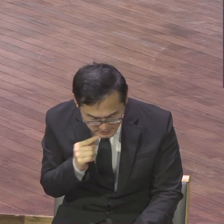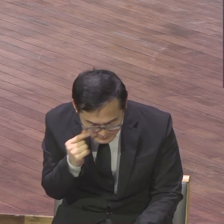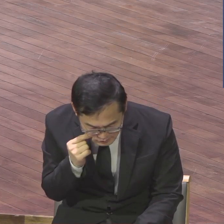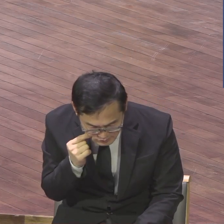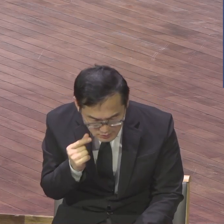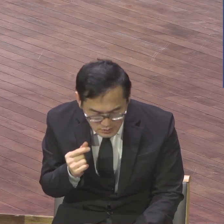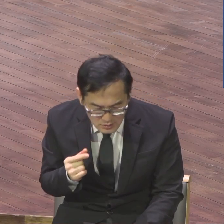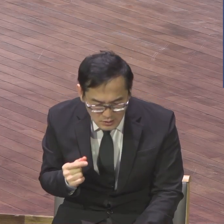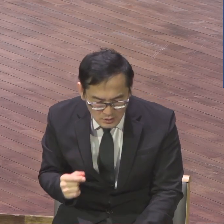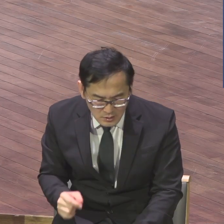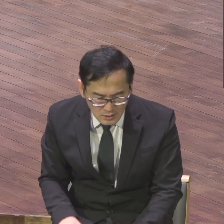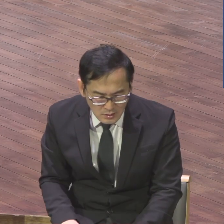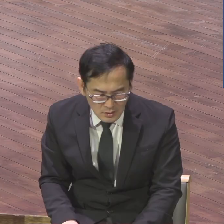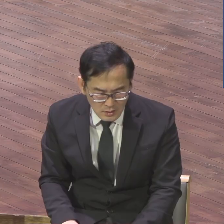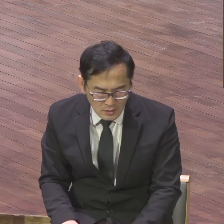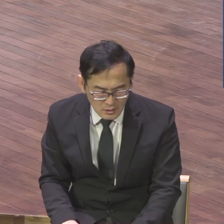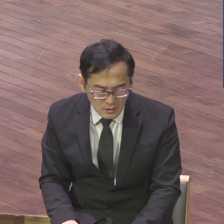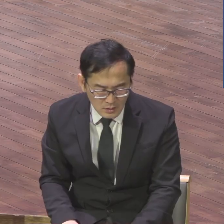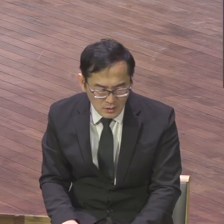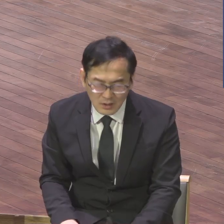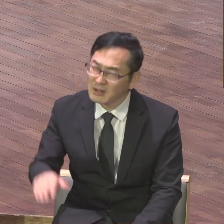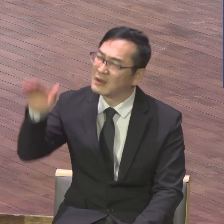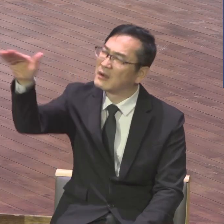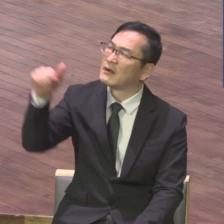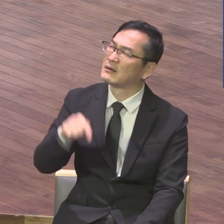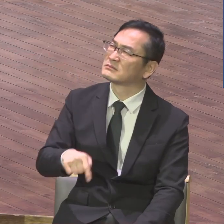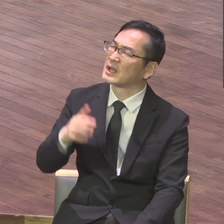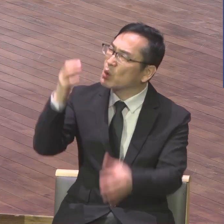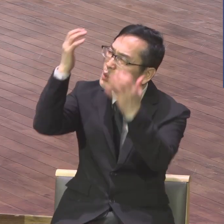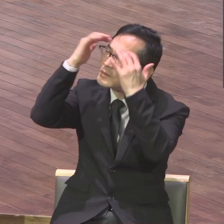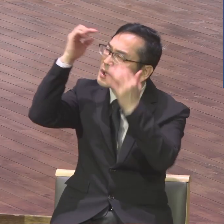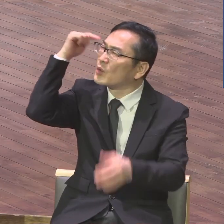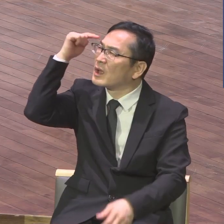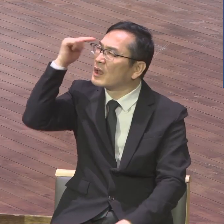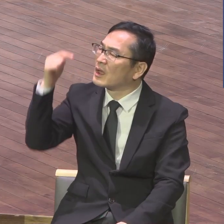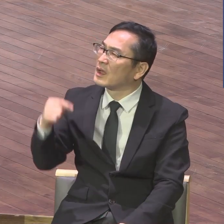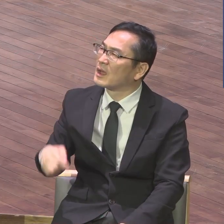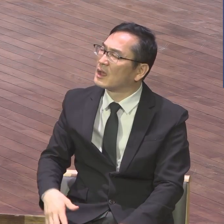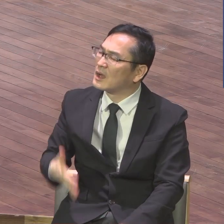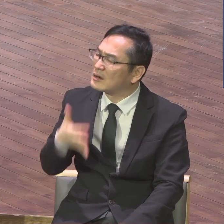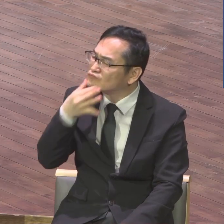때 하나님 왜 이런 일이 나에게 일어납니까?